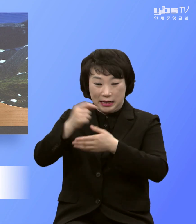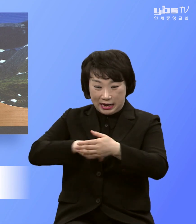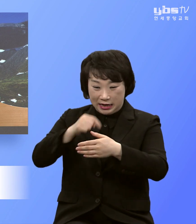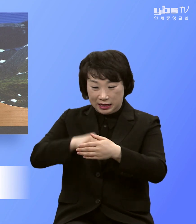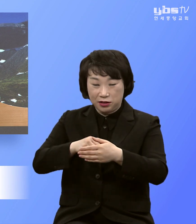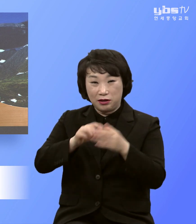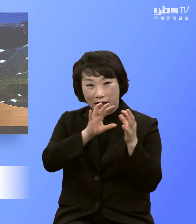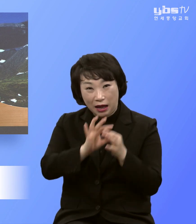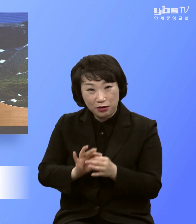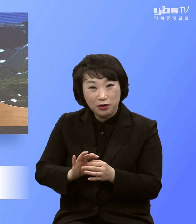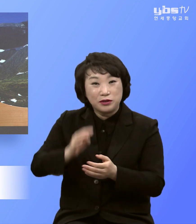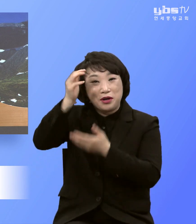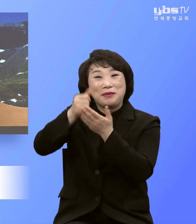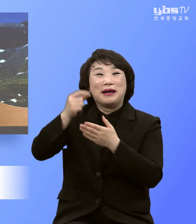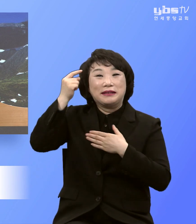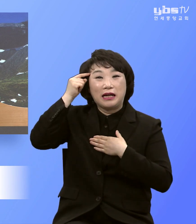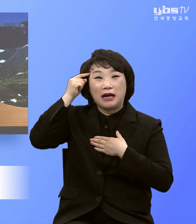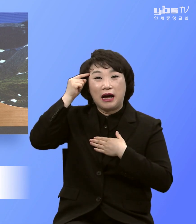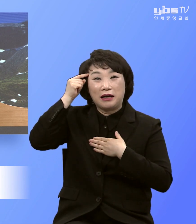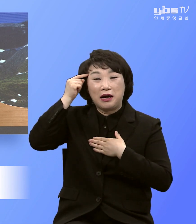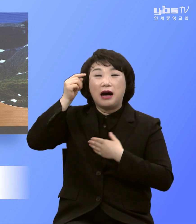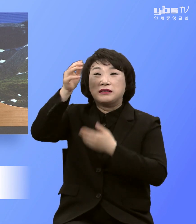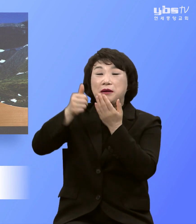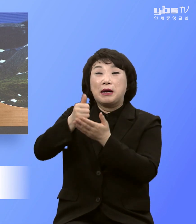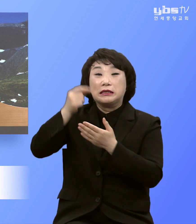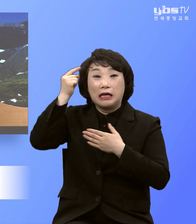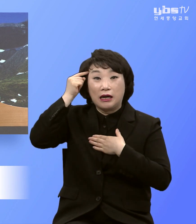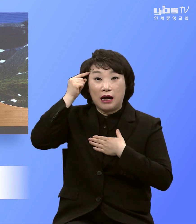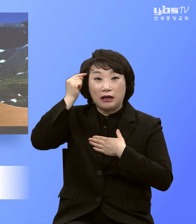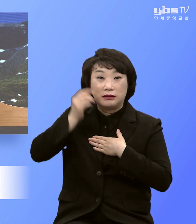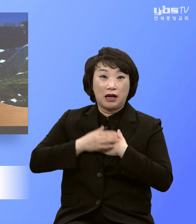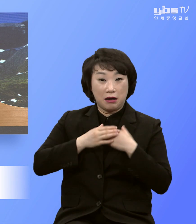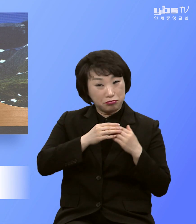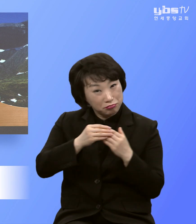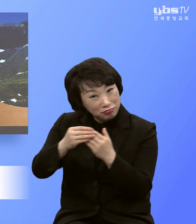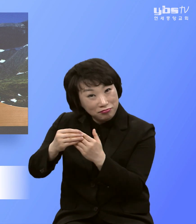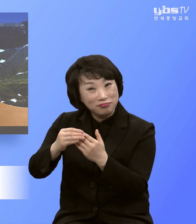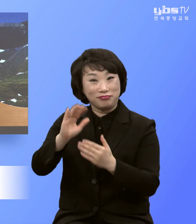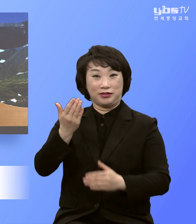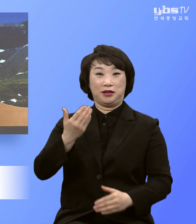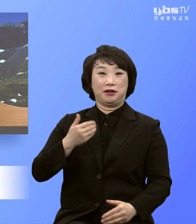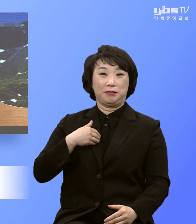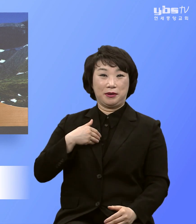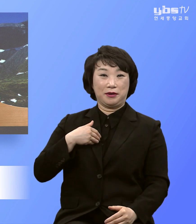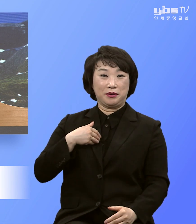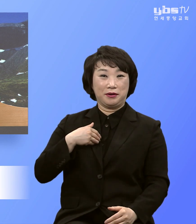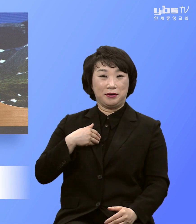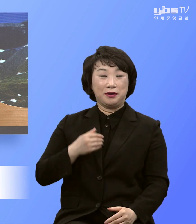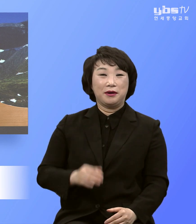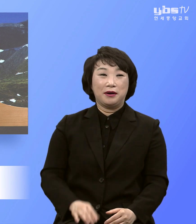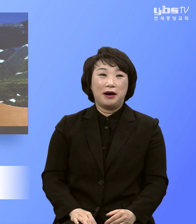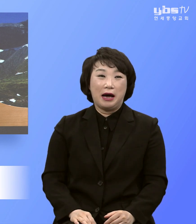내게서 성령의 생각으로, 하나님의 생각으로 나를 경영하게 해야 된다는 거.